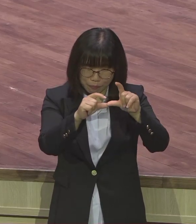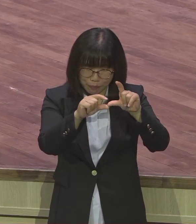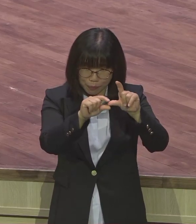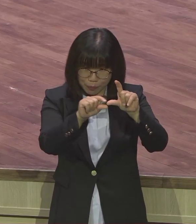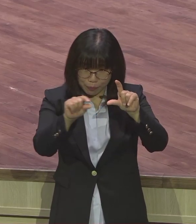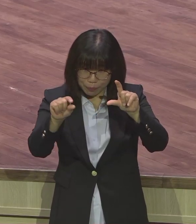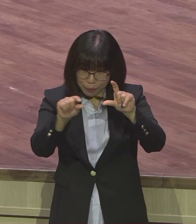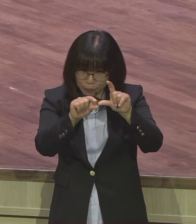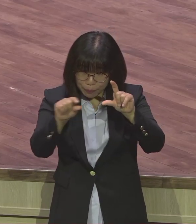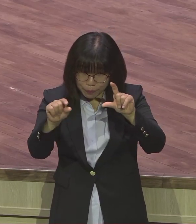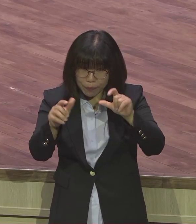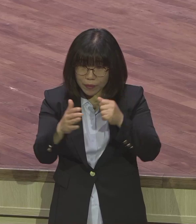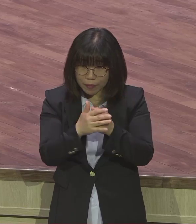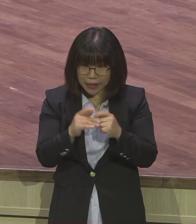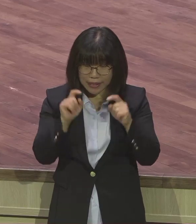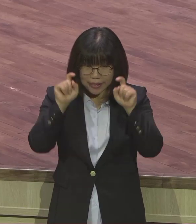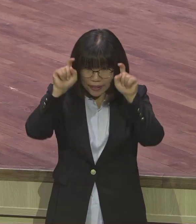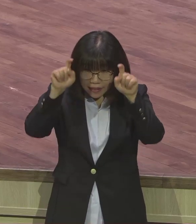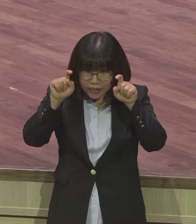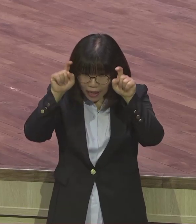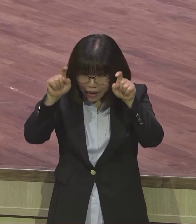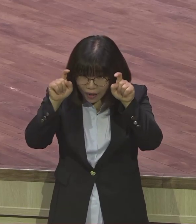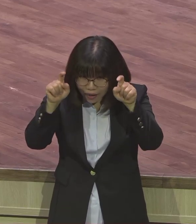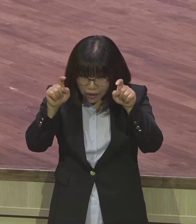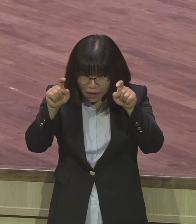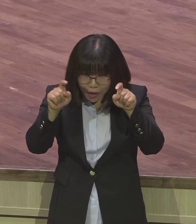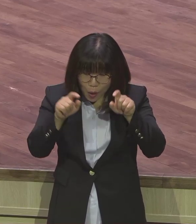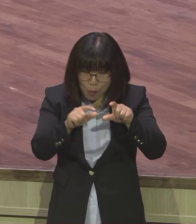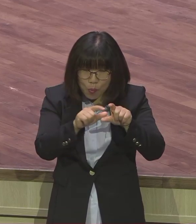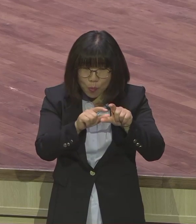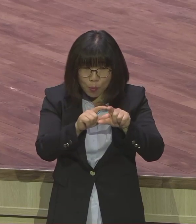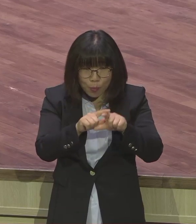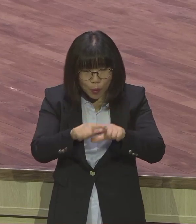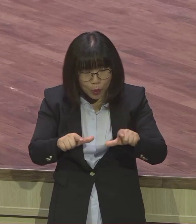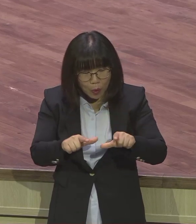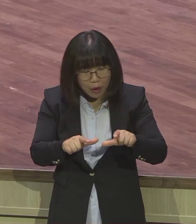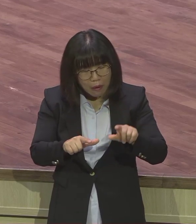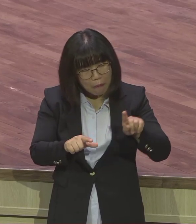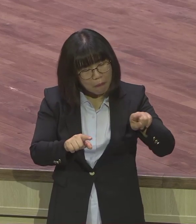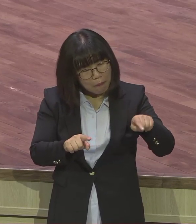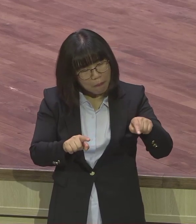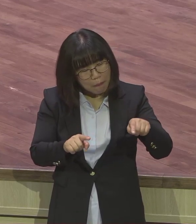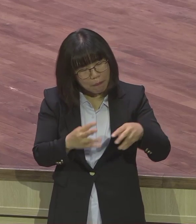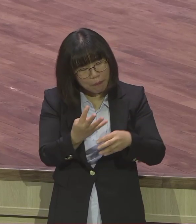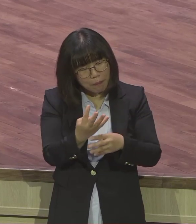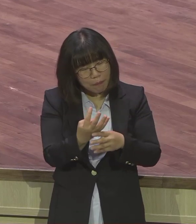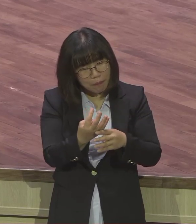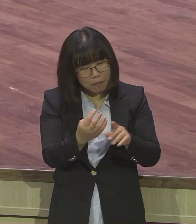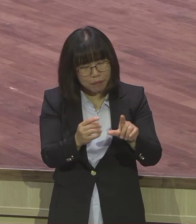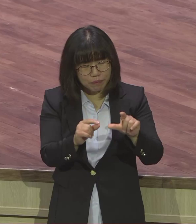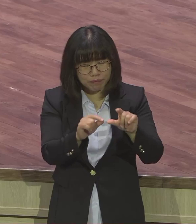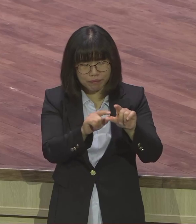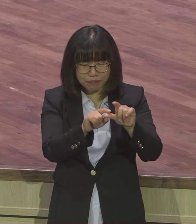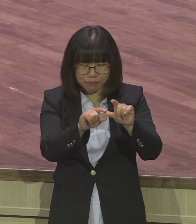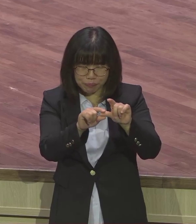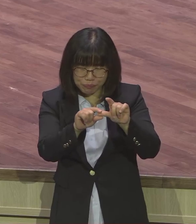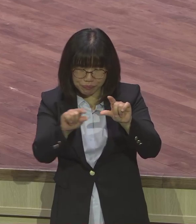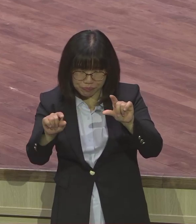진짜 잘 없다고 제가 이 양들을 많이 알잖아요. 거의 짜다가 한 마리 혹 한 마리 있어. 그래서 몇십 마리 중에 한 마리 보일까